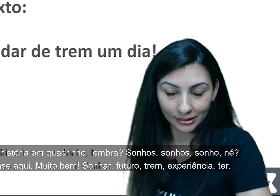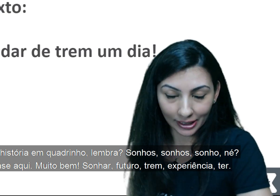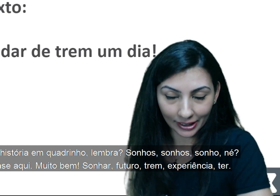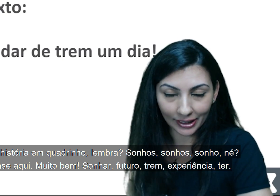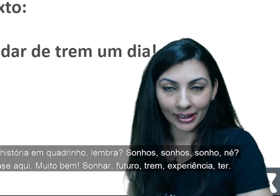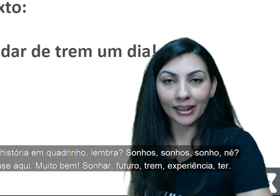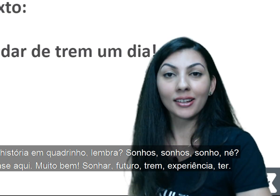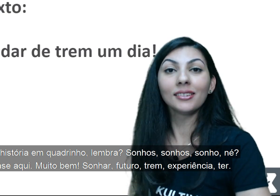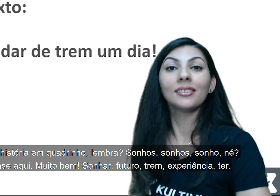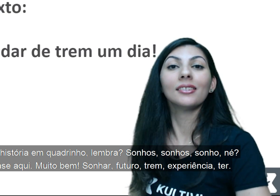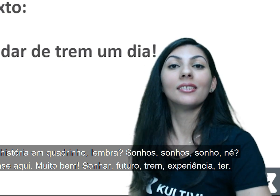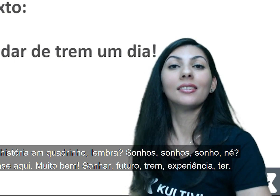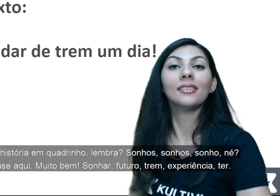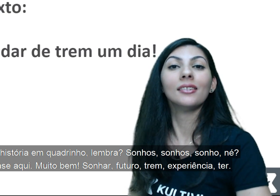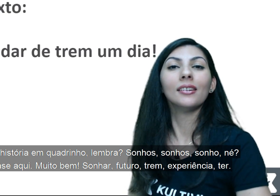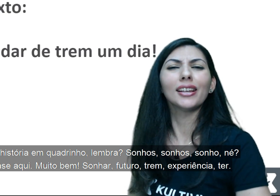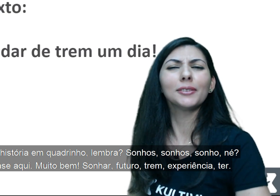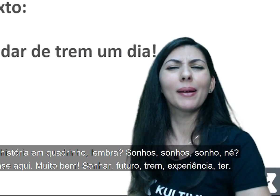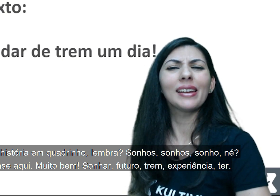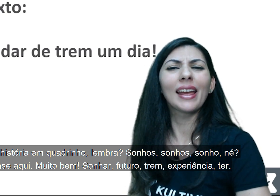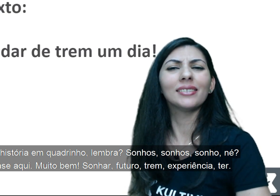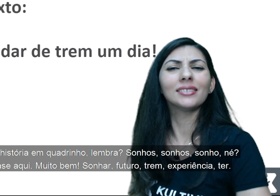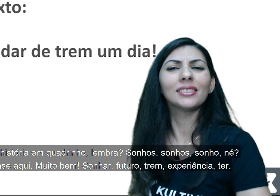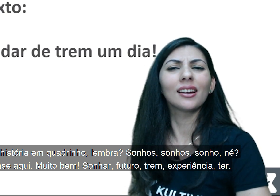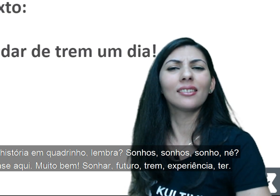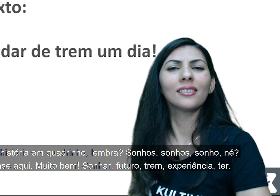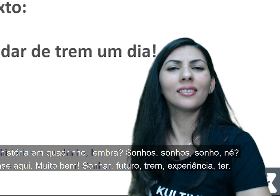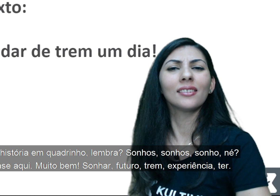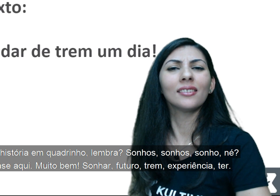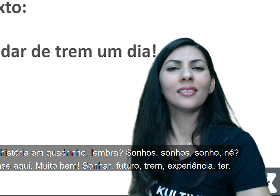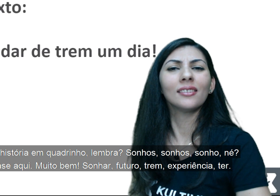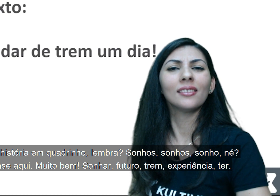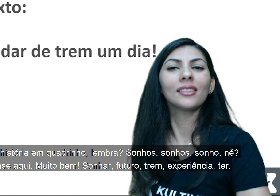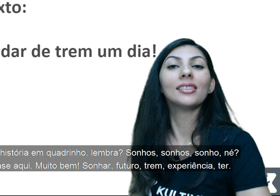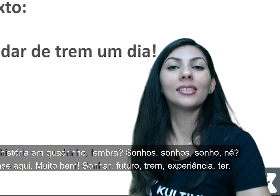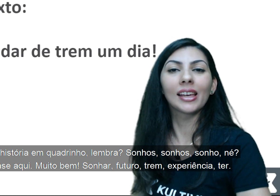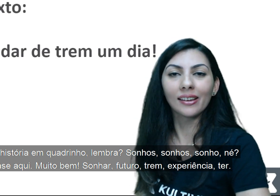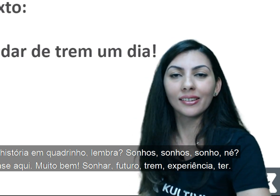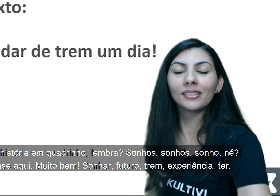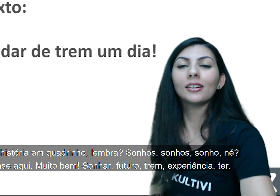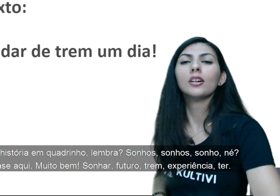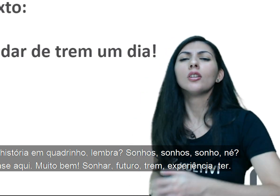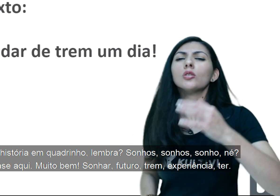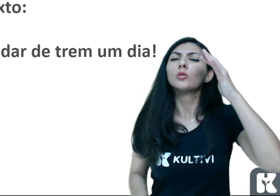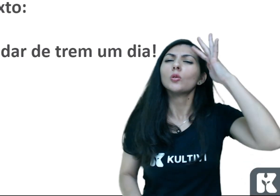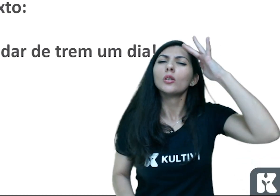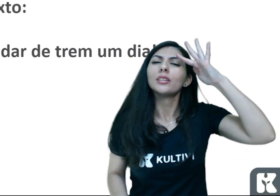Trem Experiência T